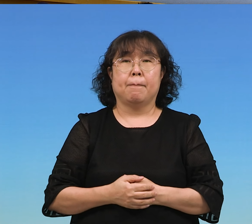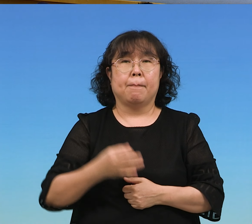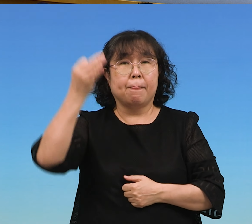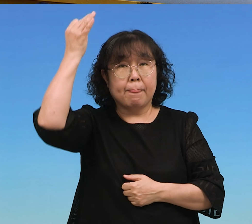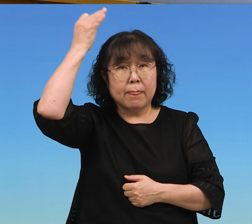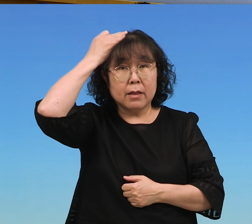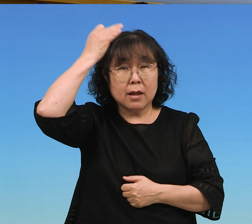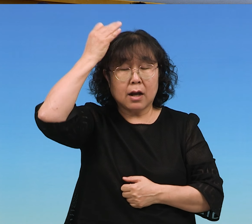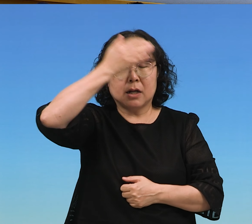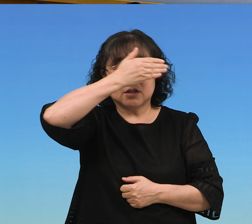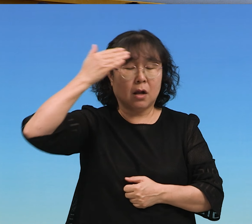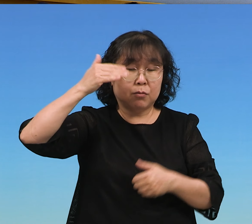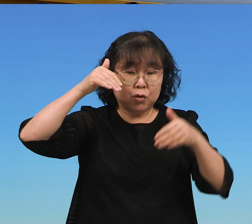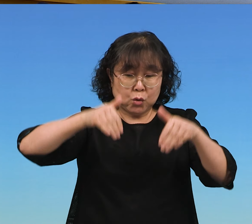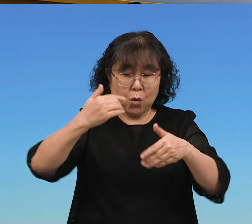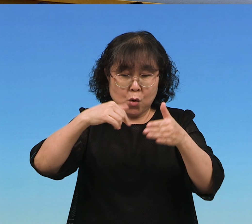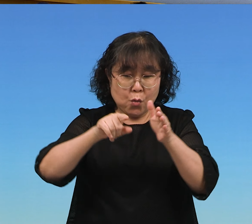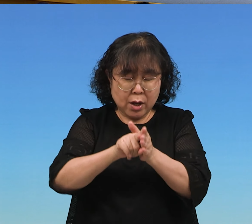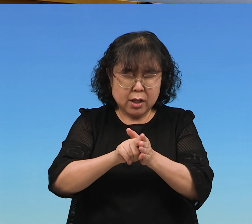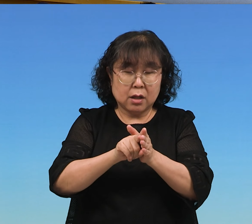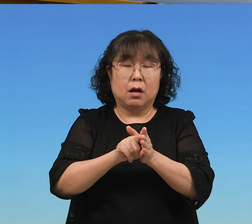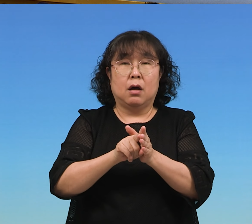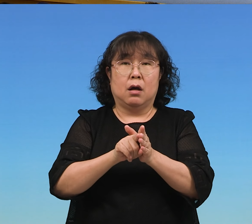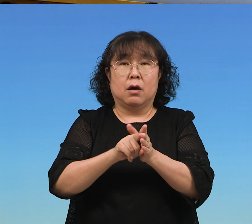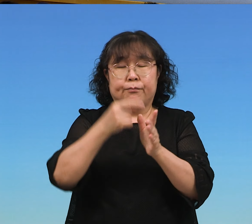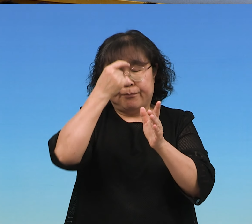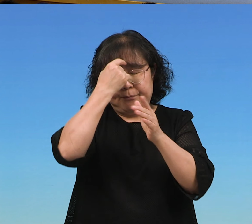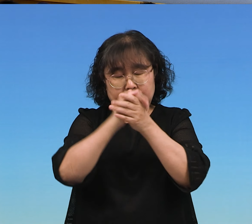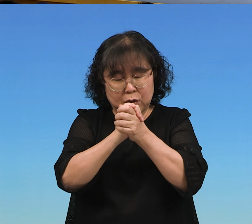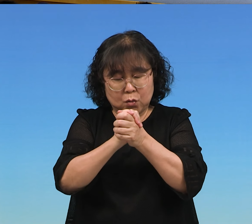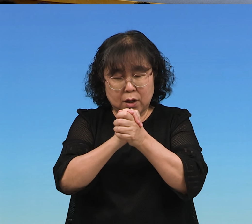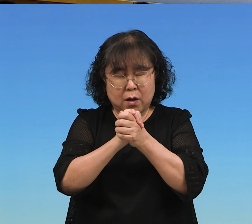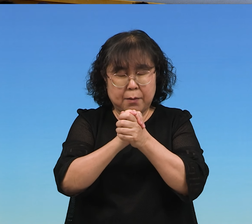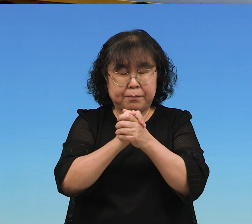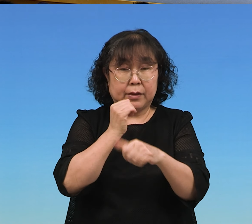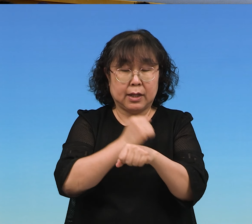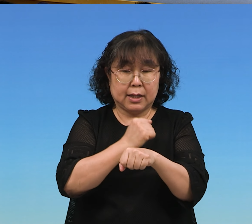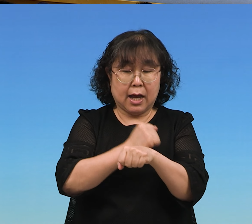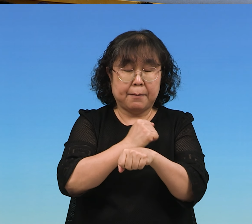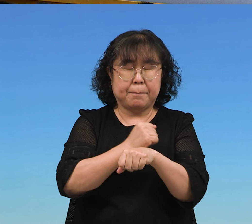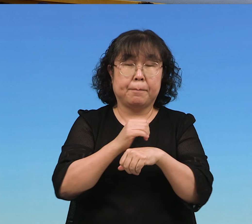본문 17절에 보니까 엘리사가 자기 젊은 종을 위해서 이렇게 기도합니다.